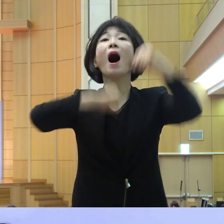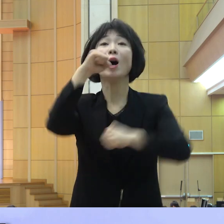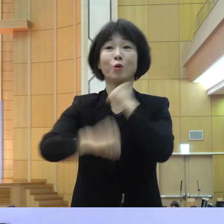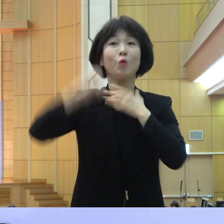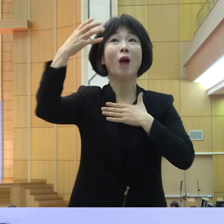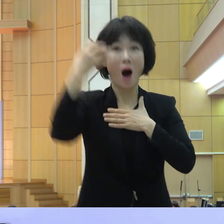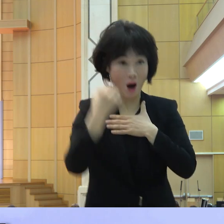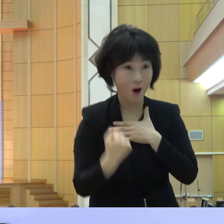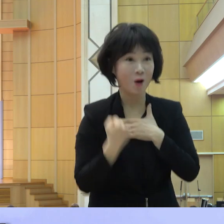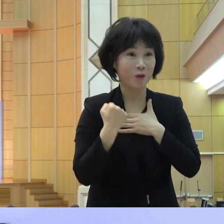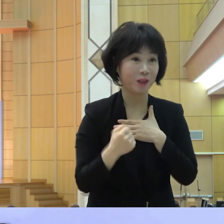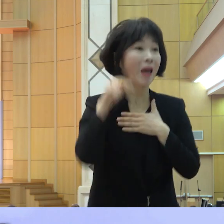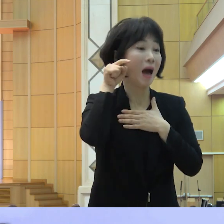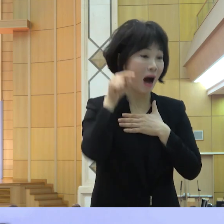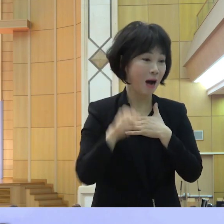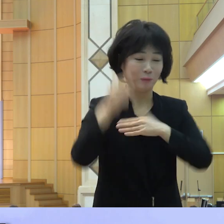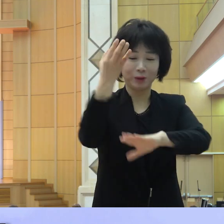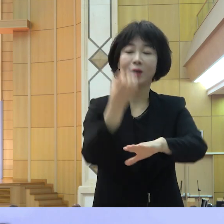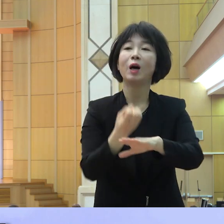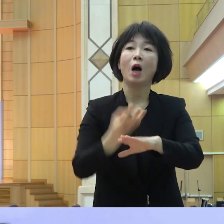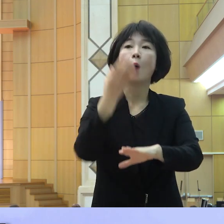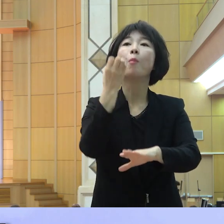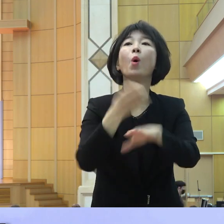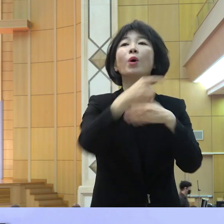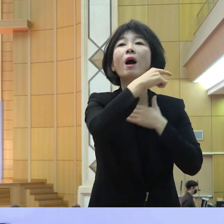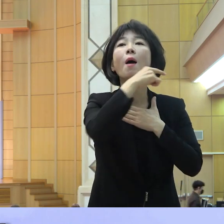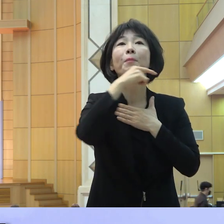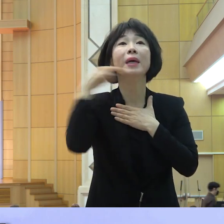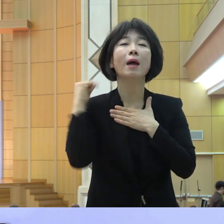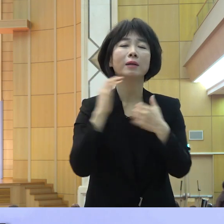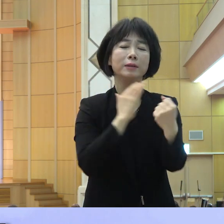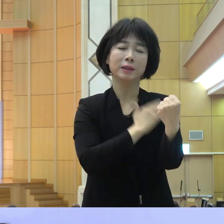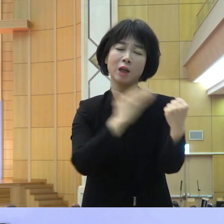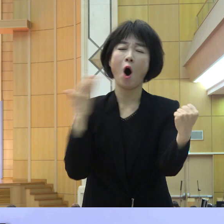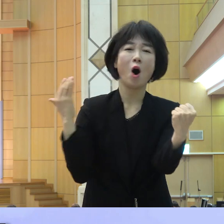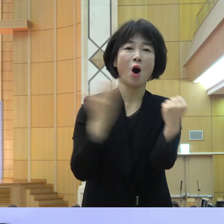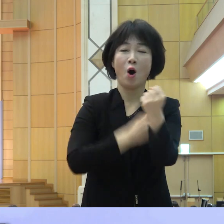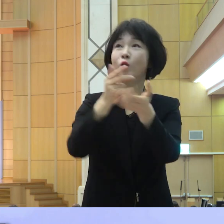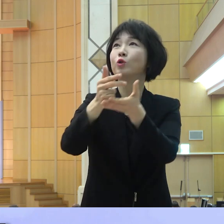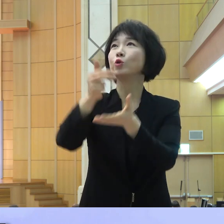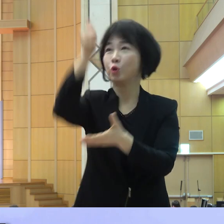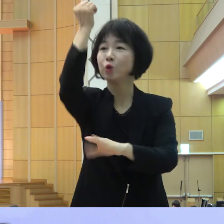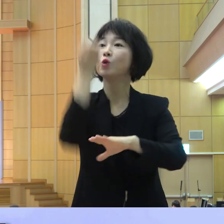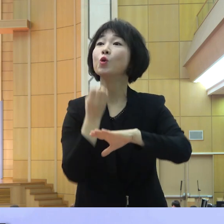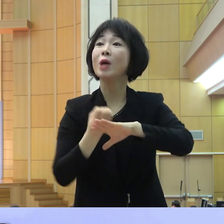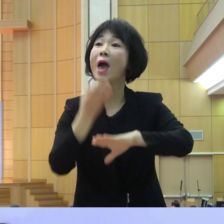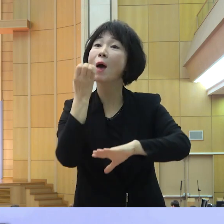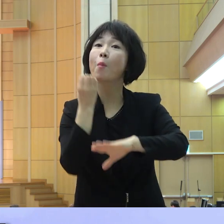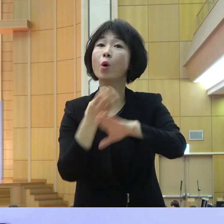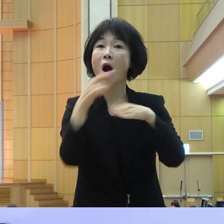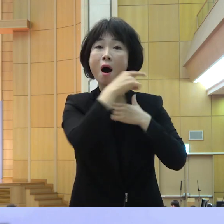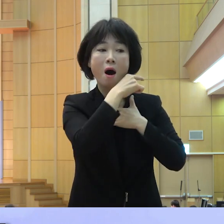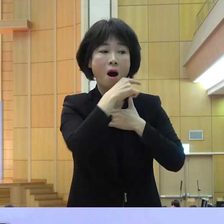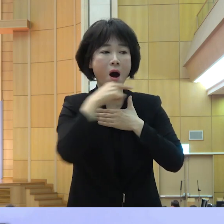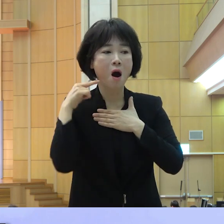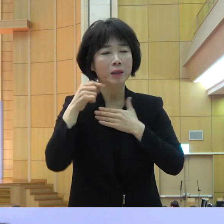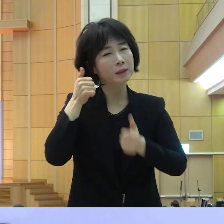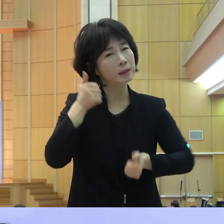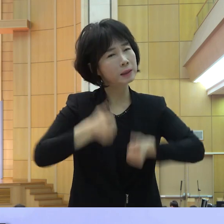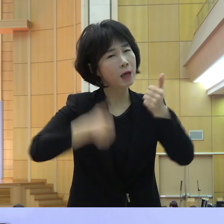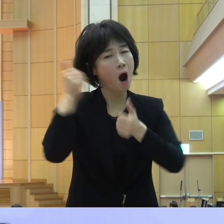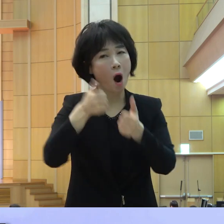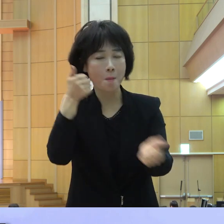죄에서 자유를 얻게 하는 보혈의 능력 주의